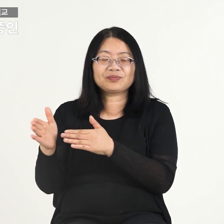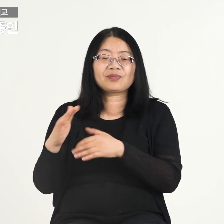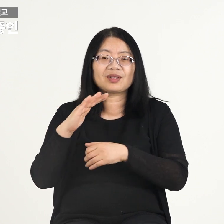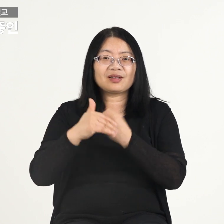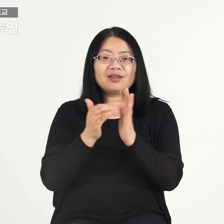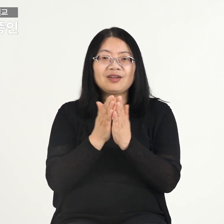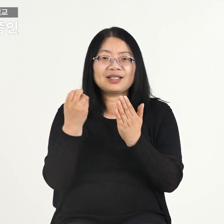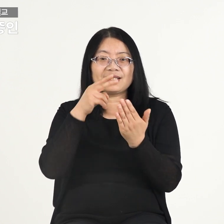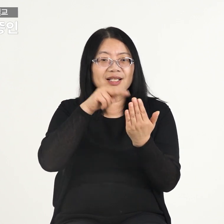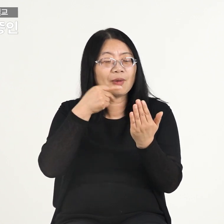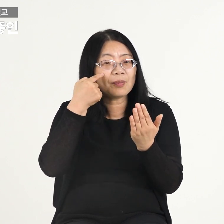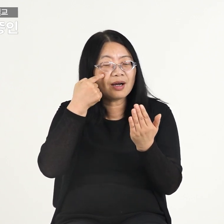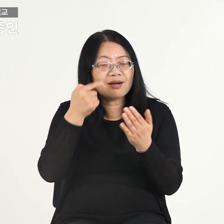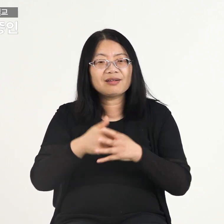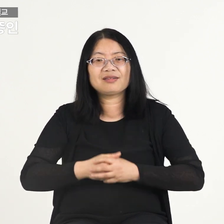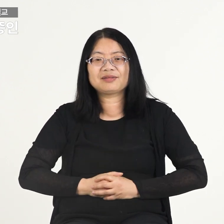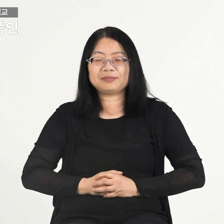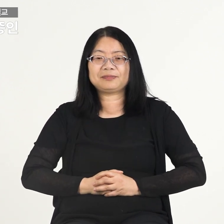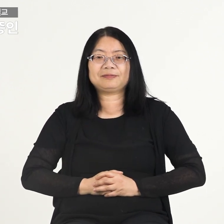되어 있습니다.